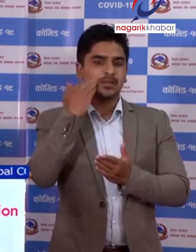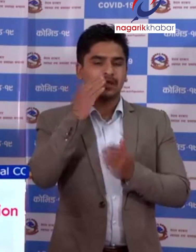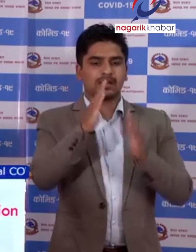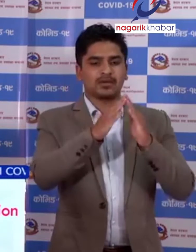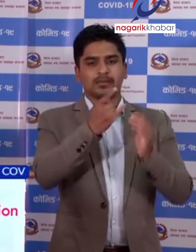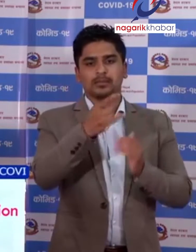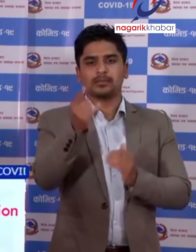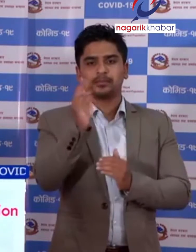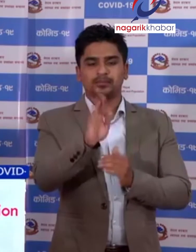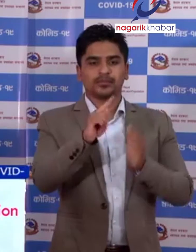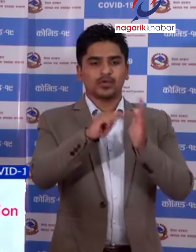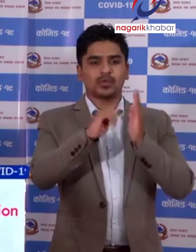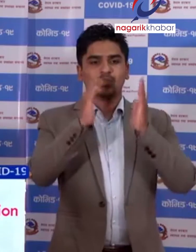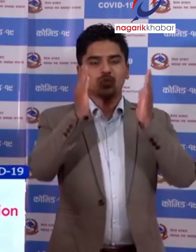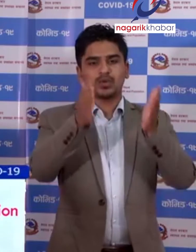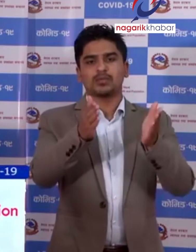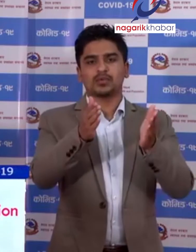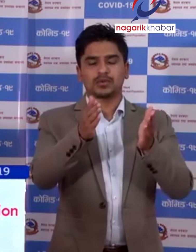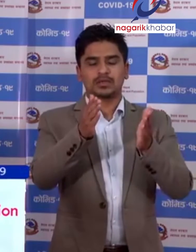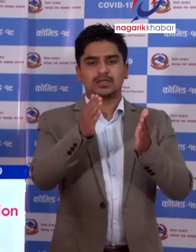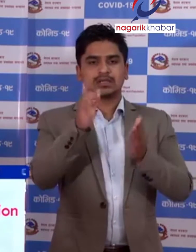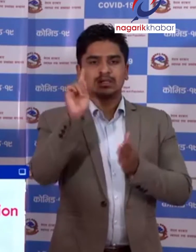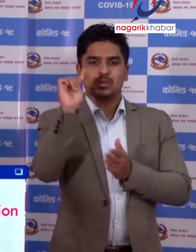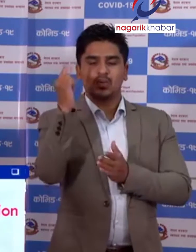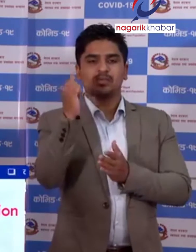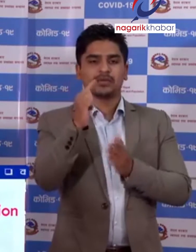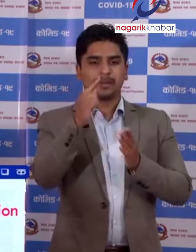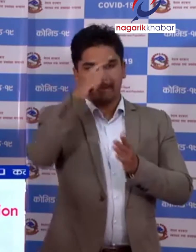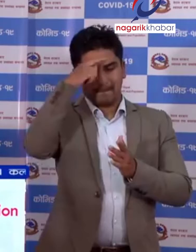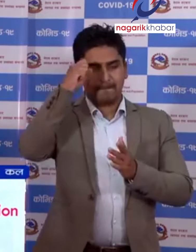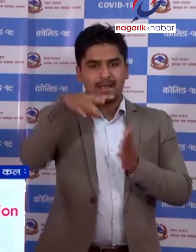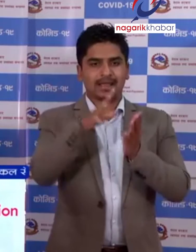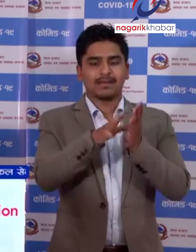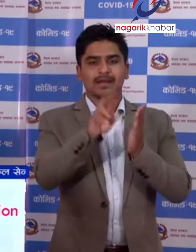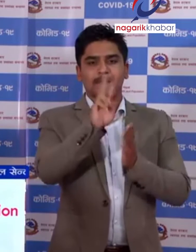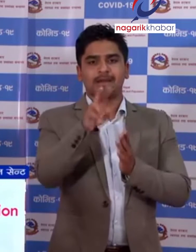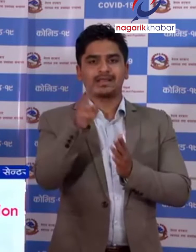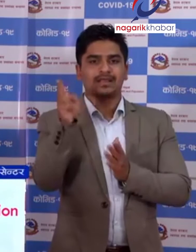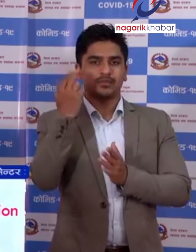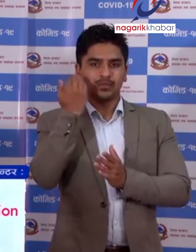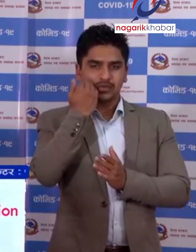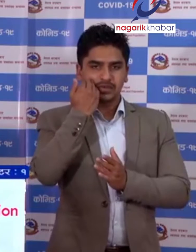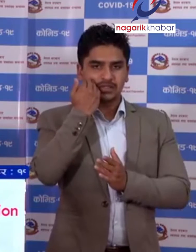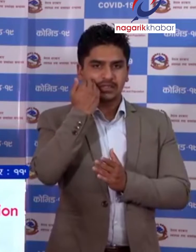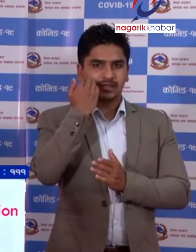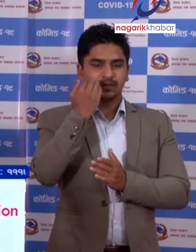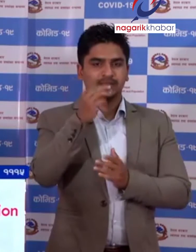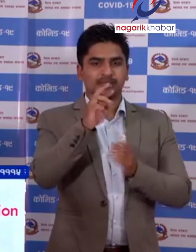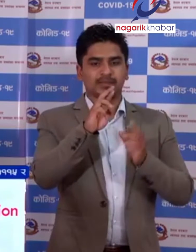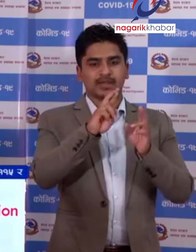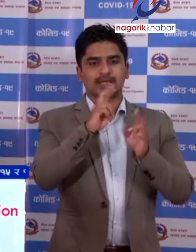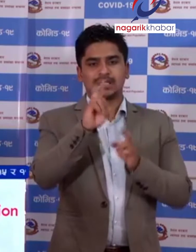छ। कोहलपुर आइसोलेसन सेन्टर बाँके बाट 22 जना पुरुष,